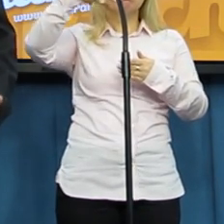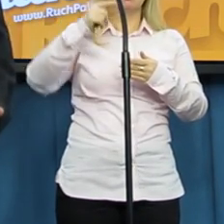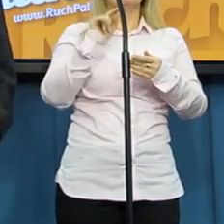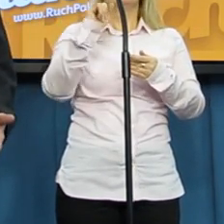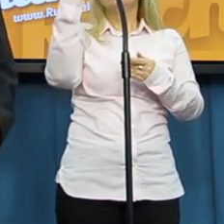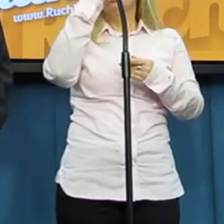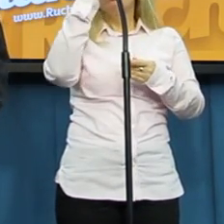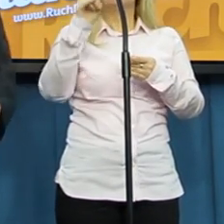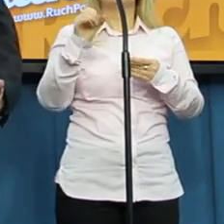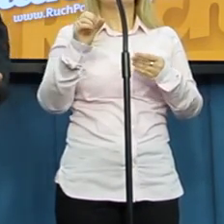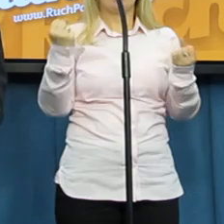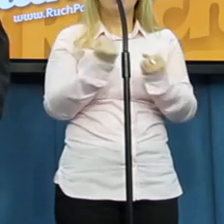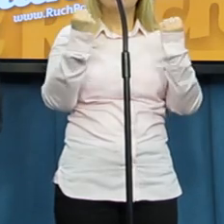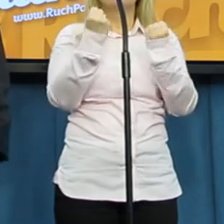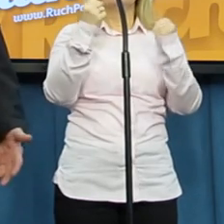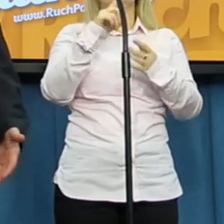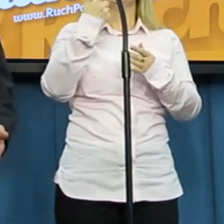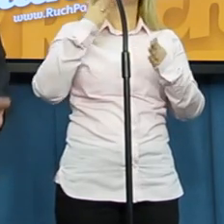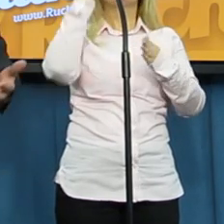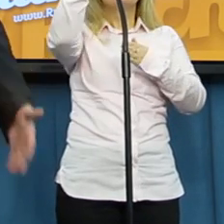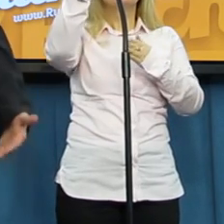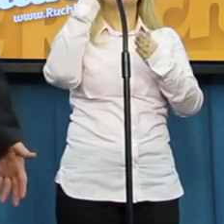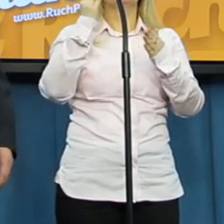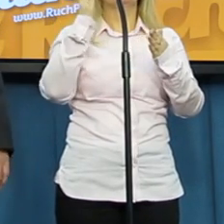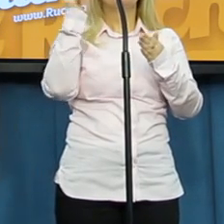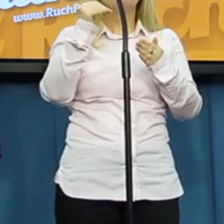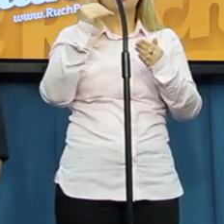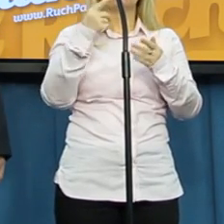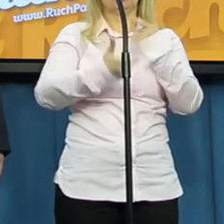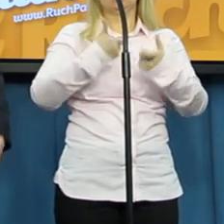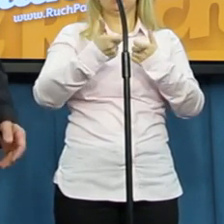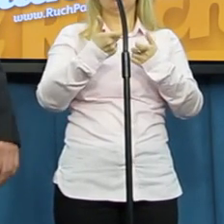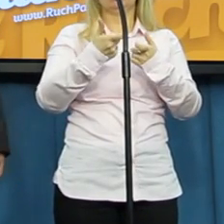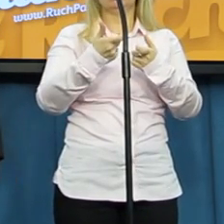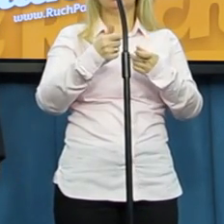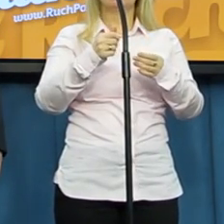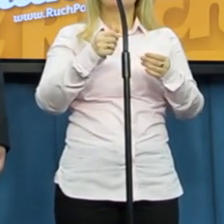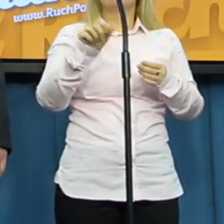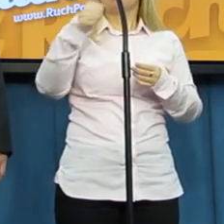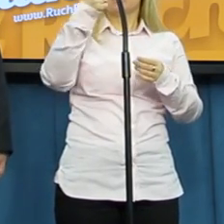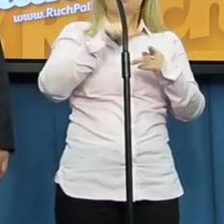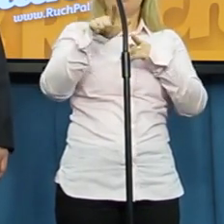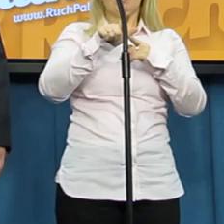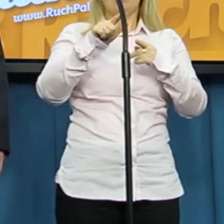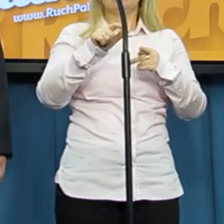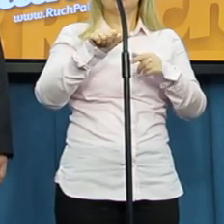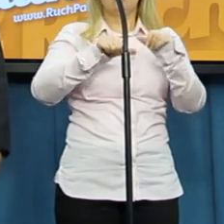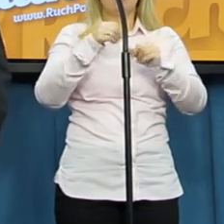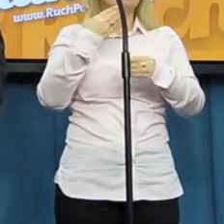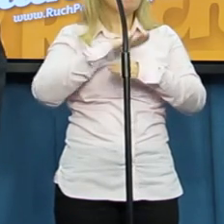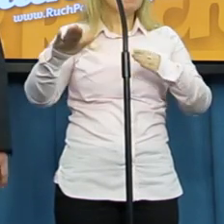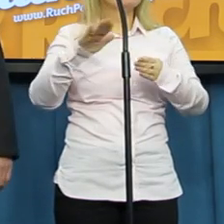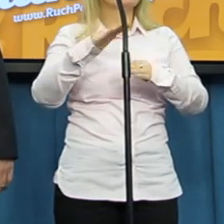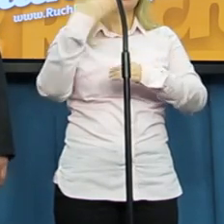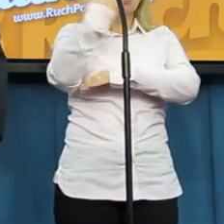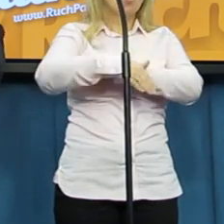myśleć ofensywnie o tym, co niesie przyszłość. Pierwsze 12 lat się zakończyło, jak widać, bez końca świata. Ja bym chciał, żeby zacząć